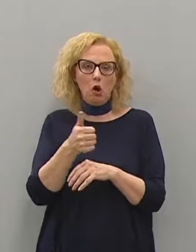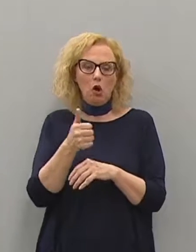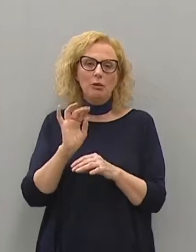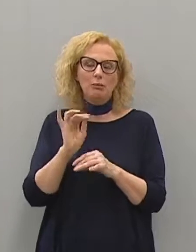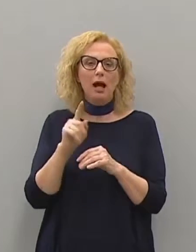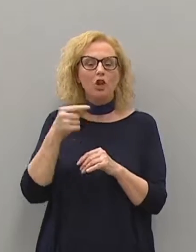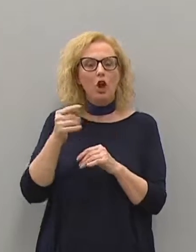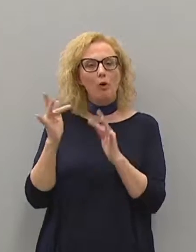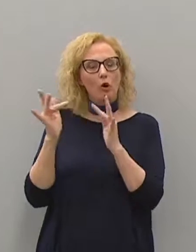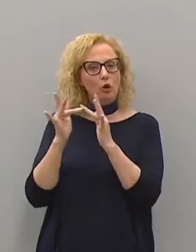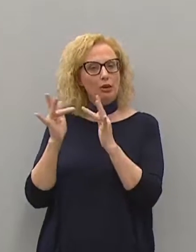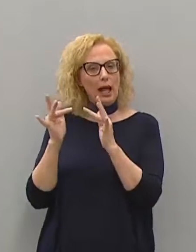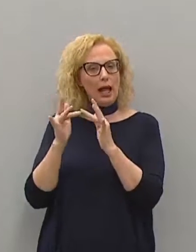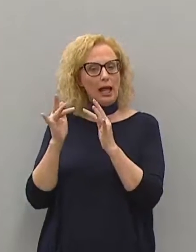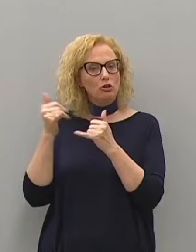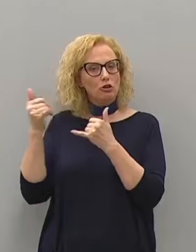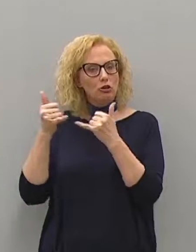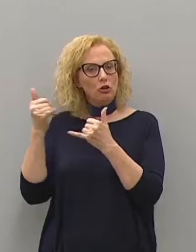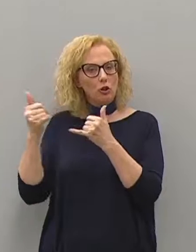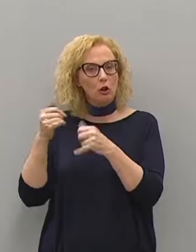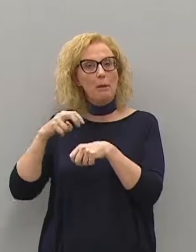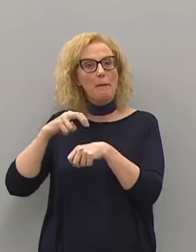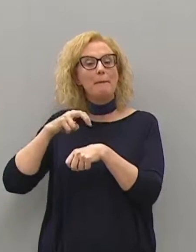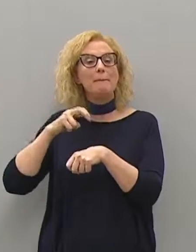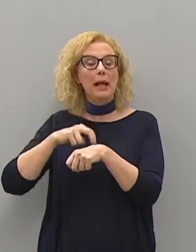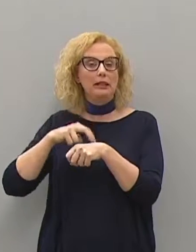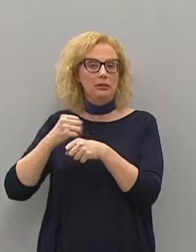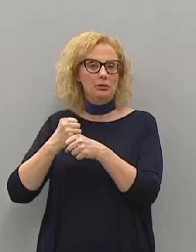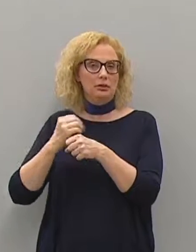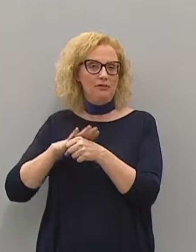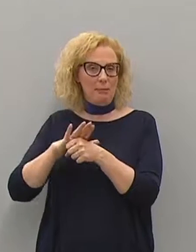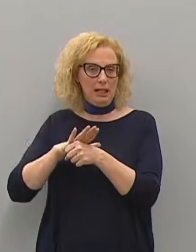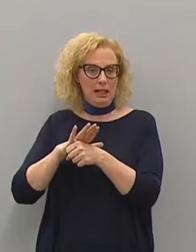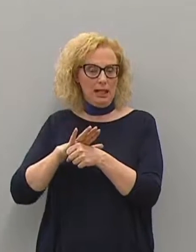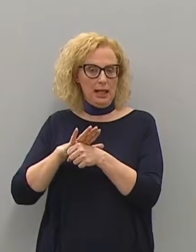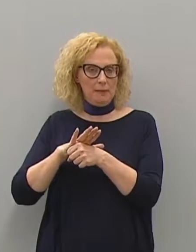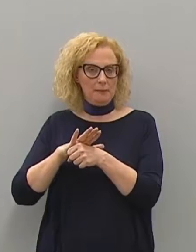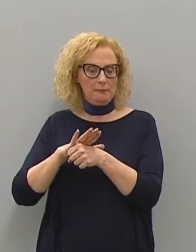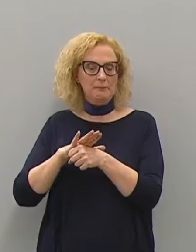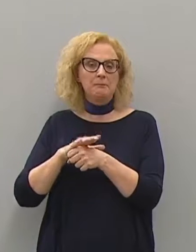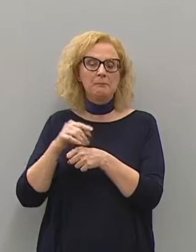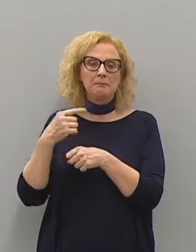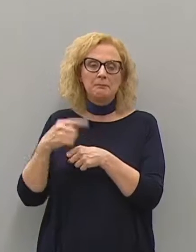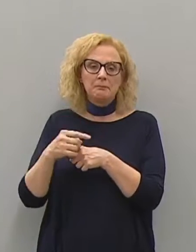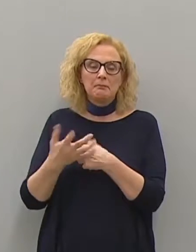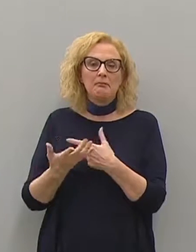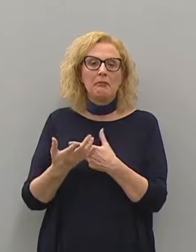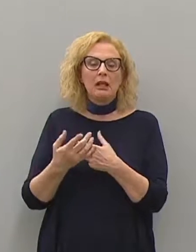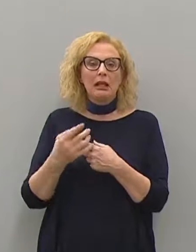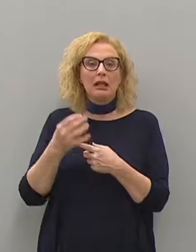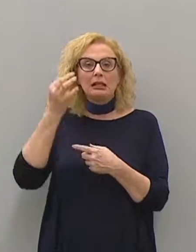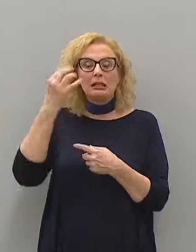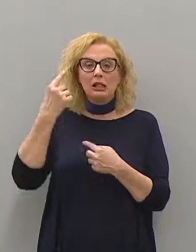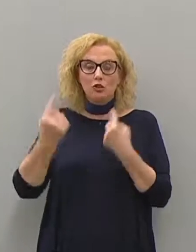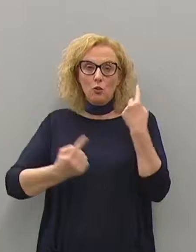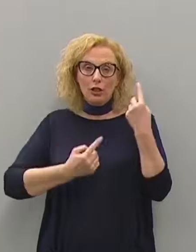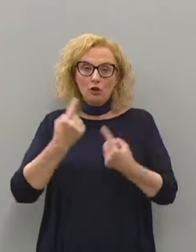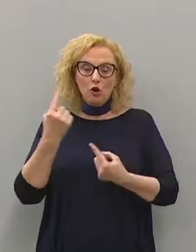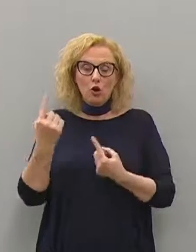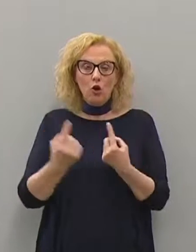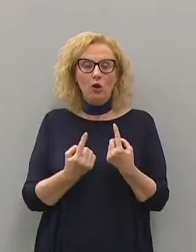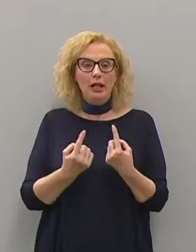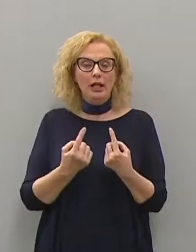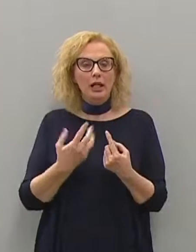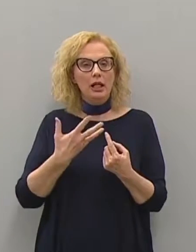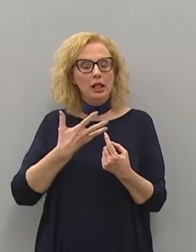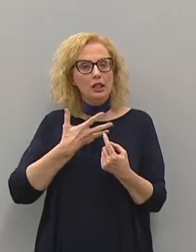con i medici di medicina generale si fornisce i casi dove c'è